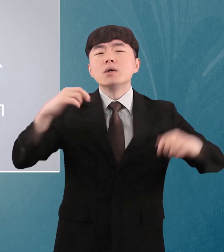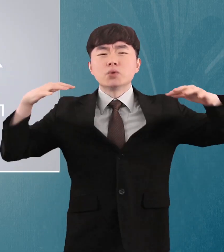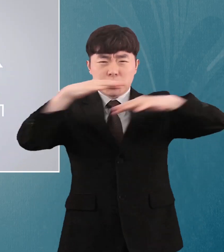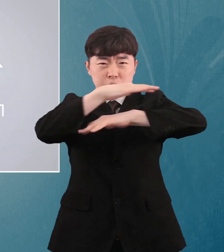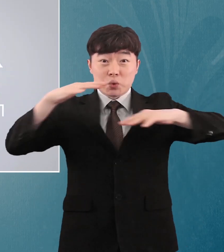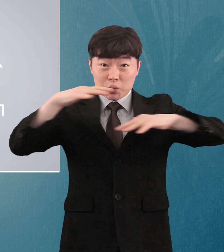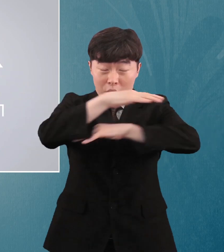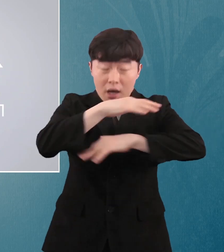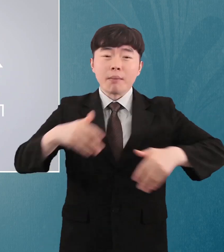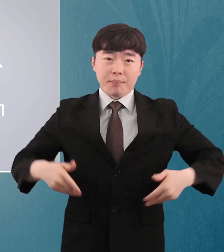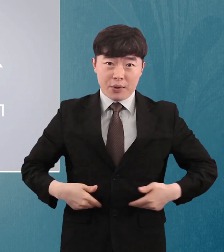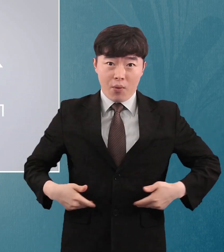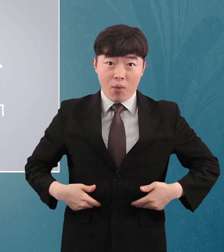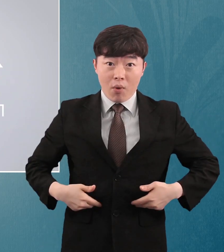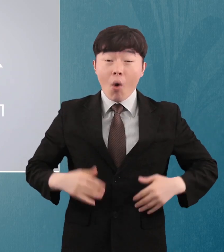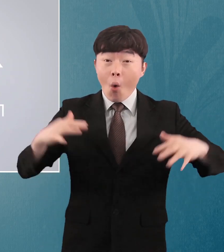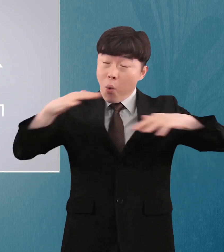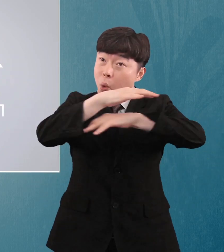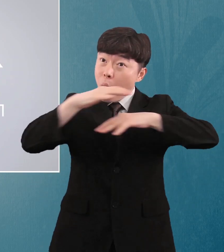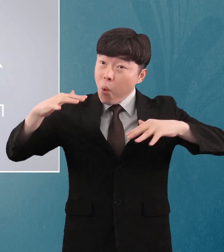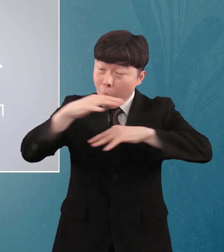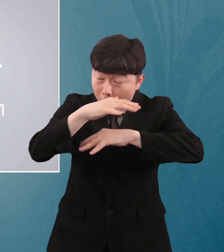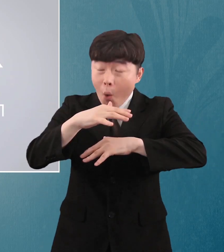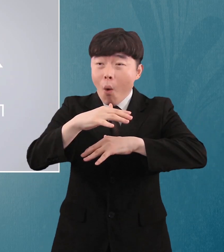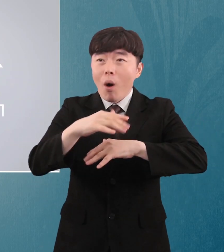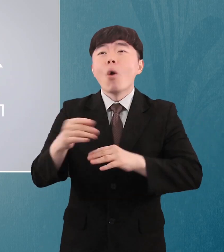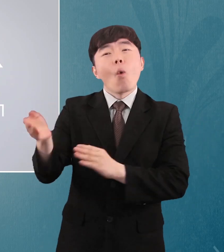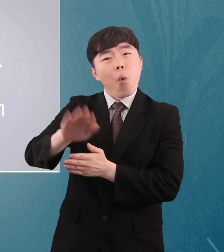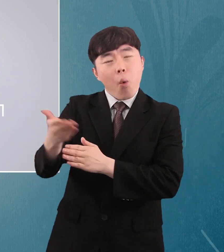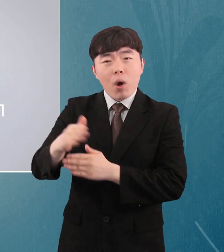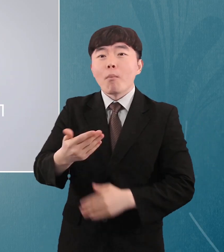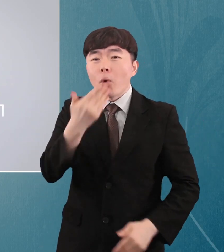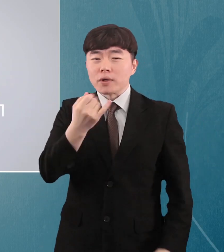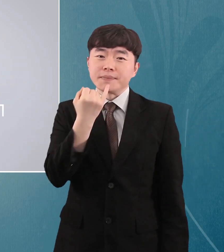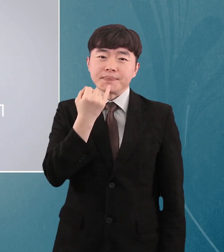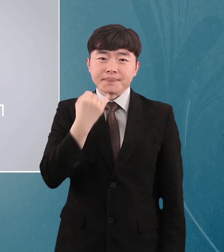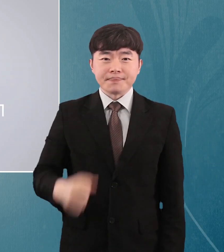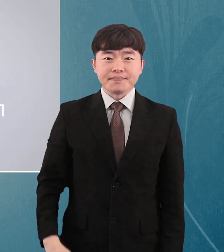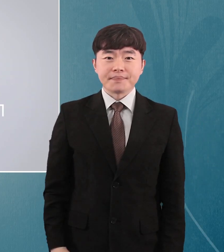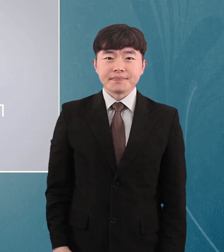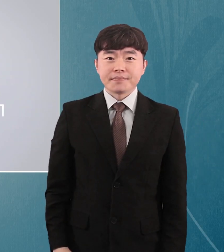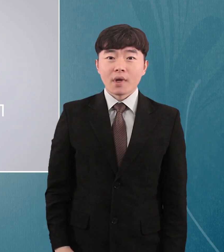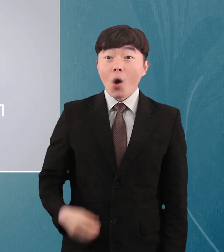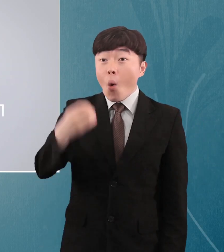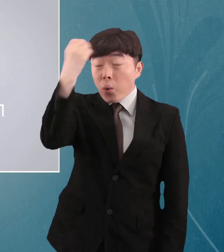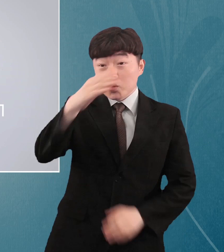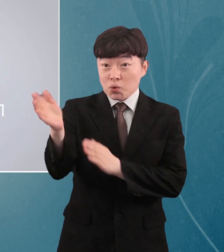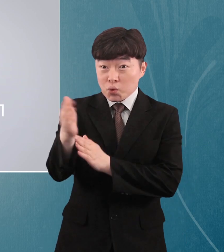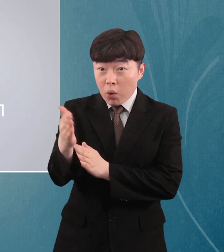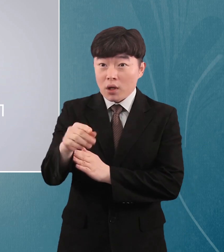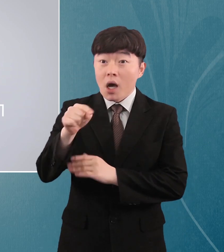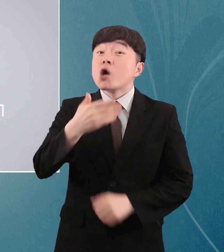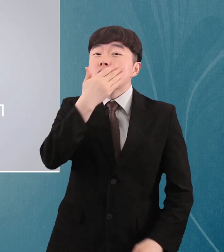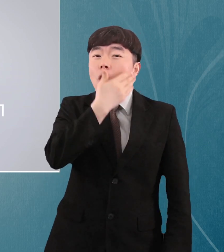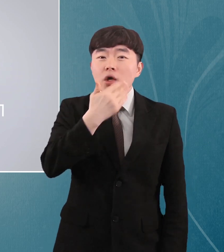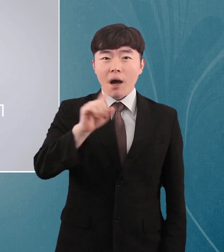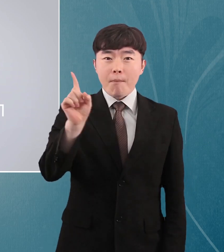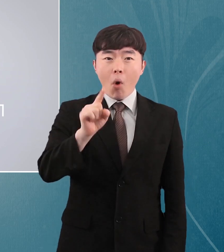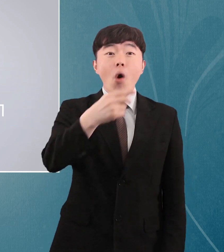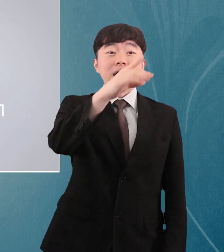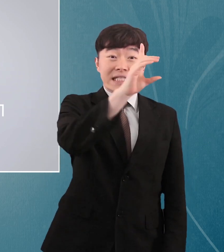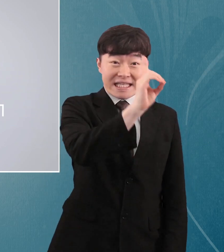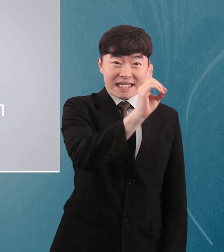합니다. 환기만 잘 하시면 얼마든지 고등어를 구워 드셔도 되고요. 고등어는